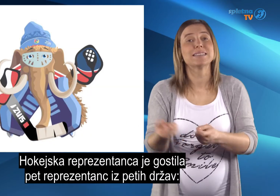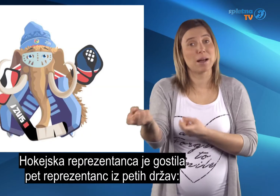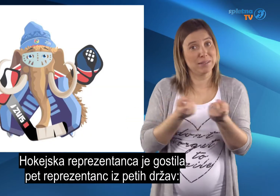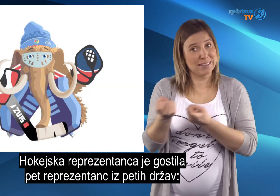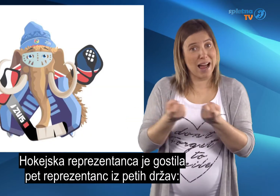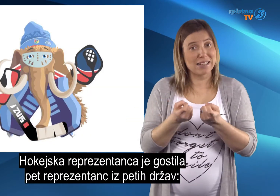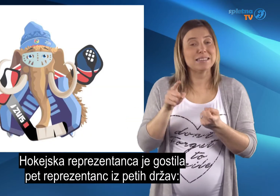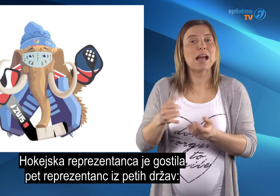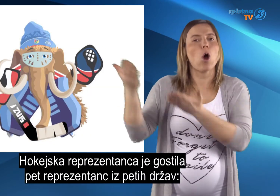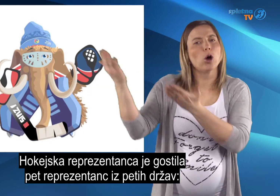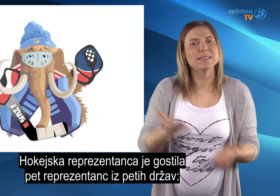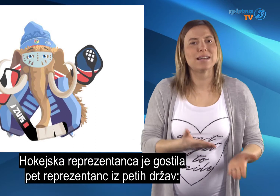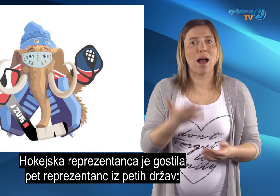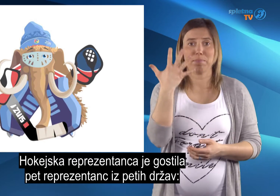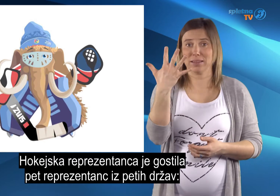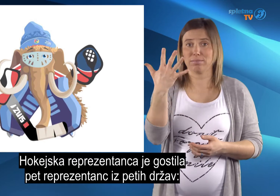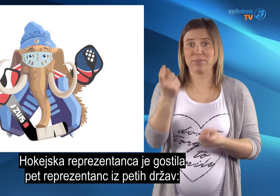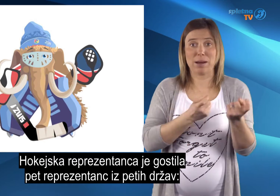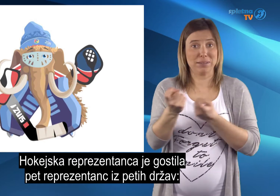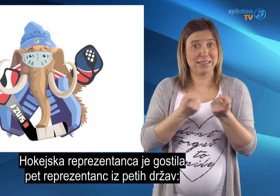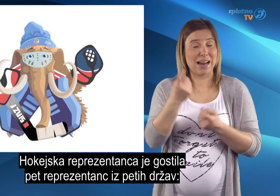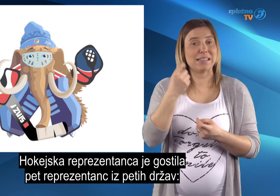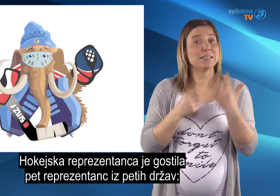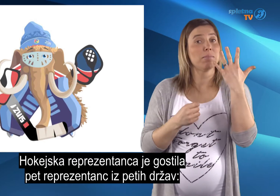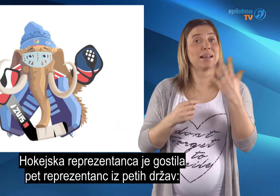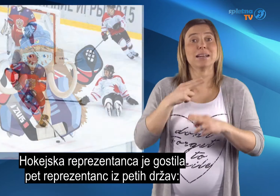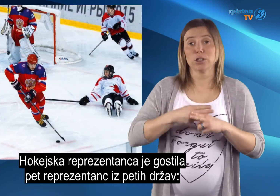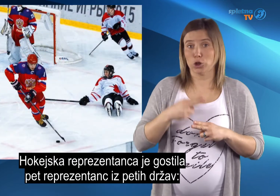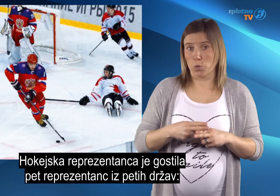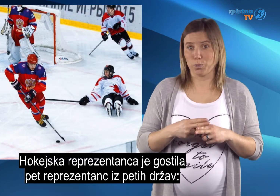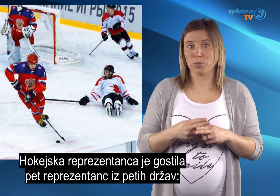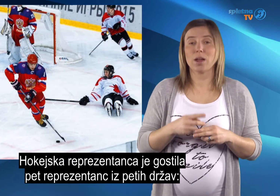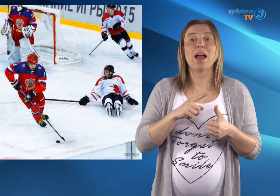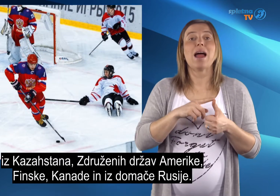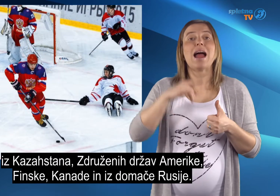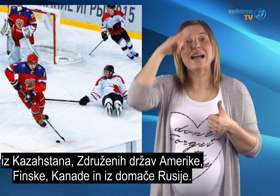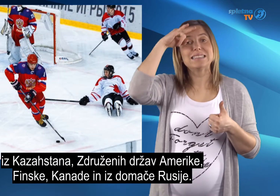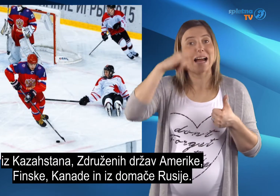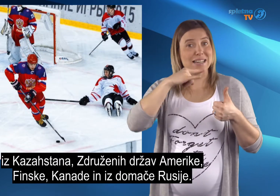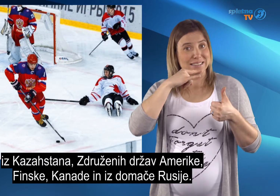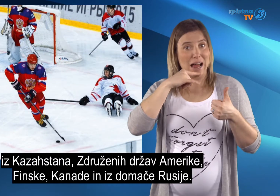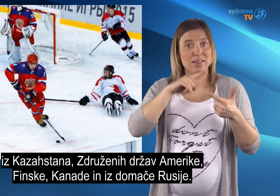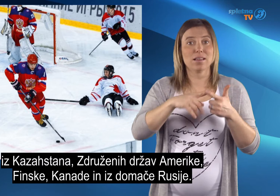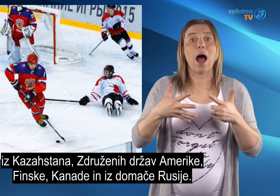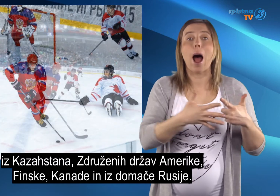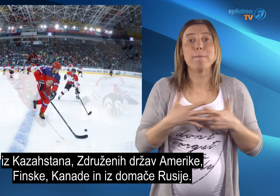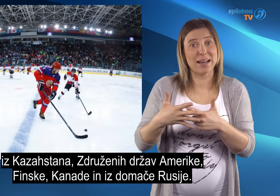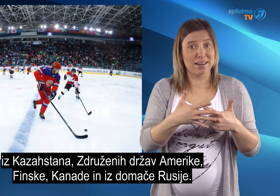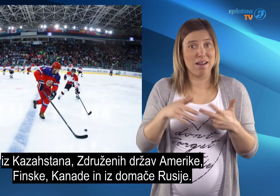Hokejska reprezentanca je gostila 5 reprezentanc iz 5 držav, iz Kazahstana, Združenih držav Amerike,